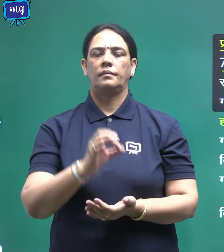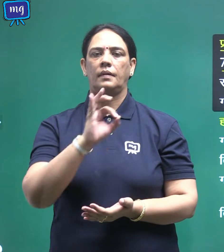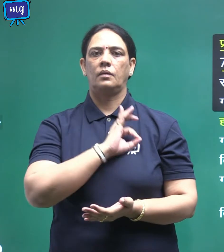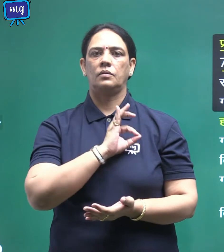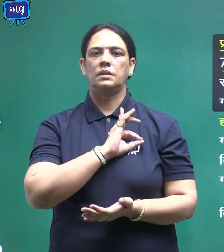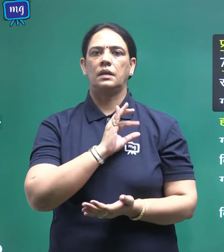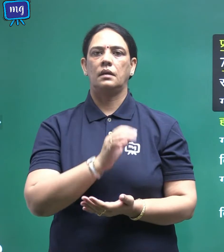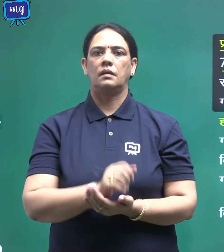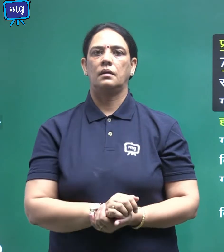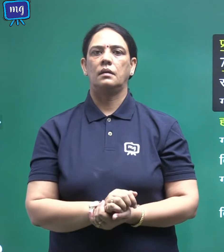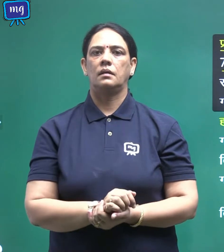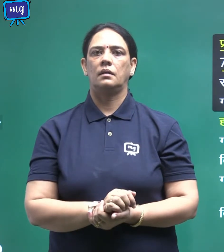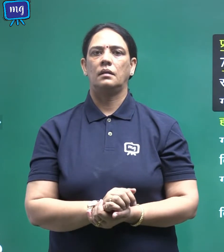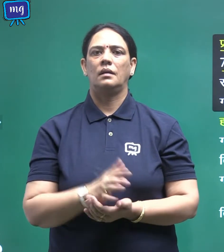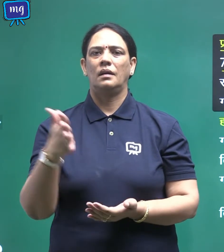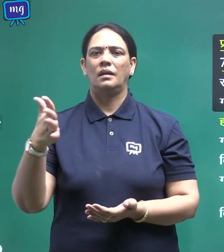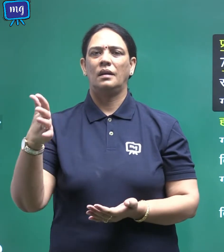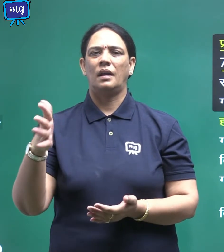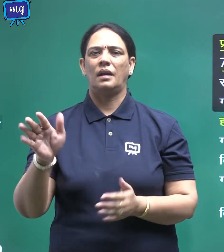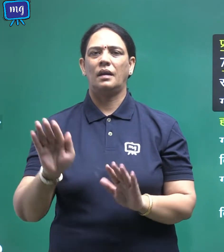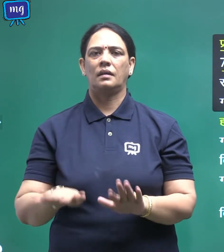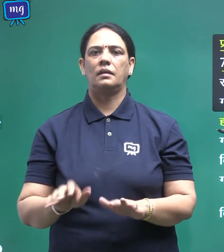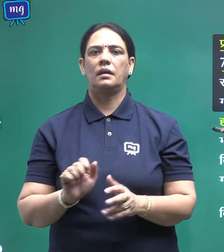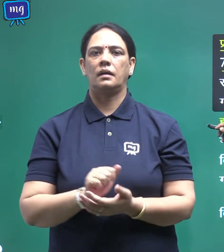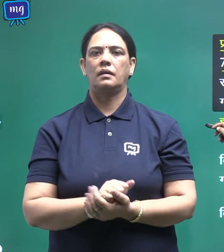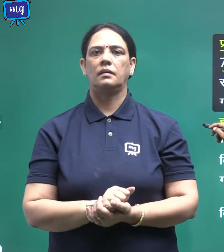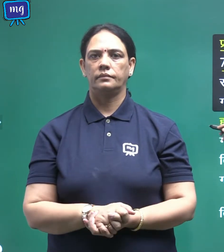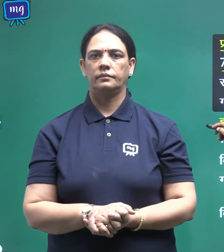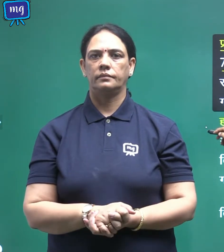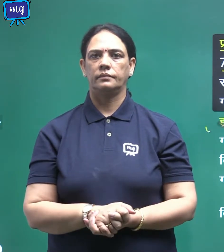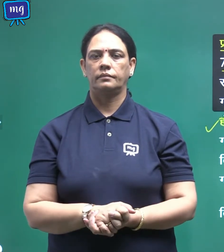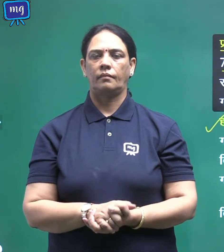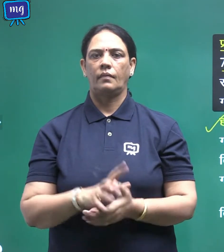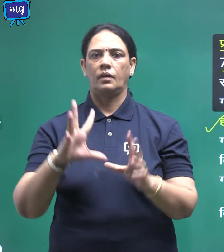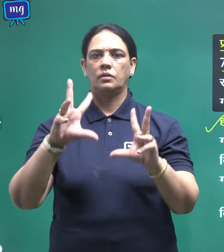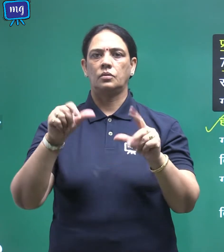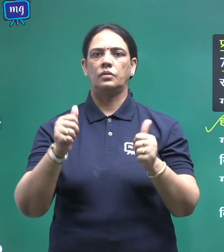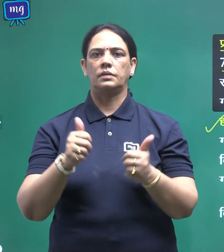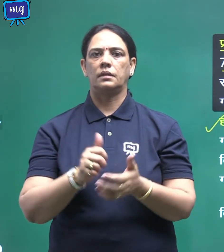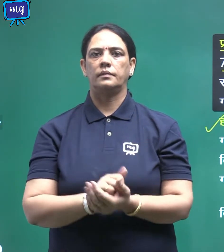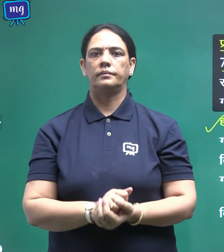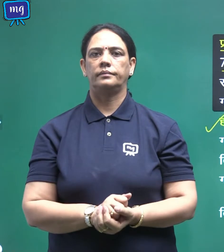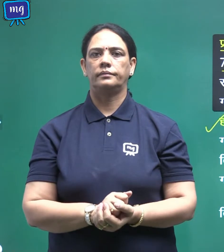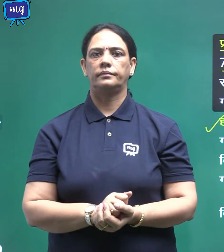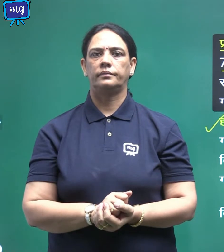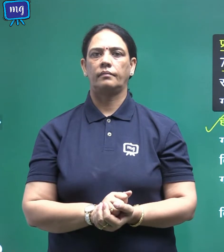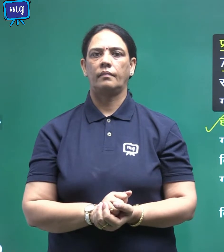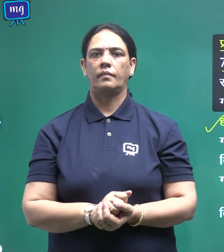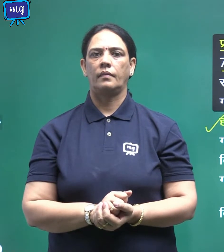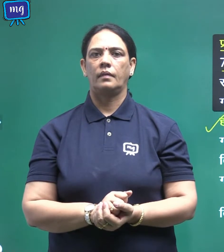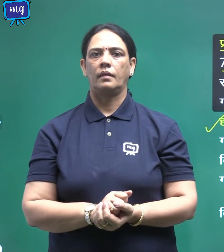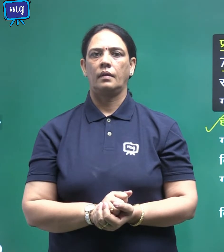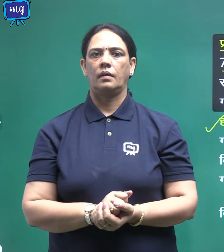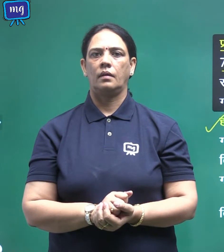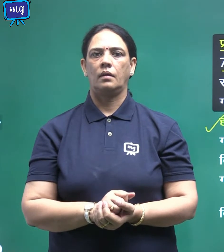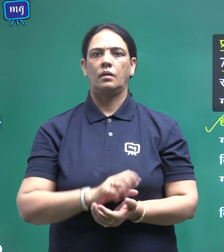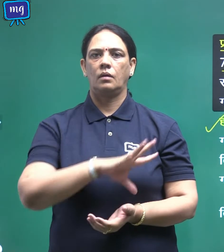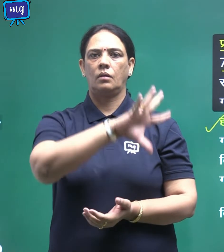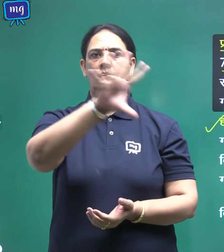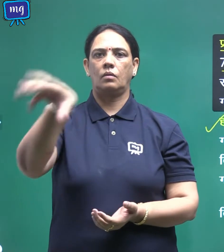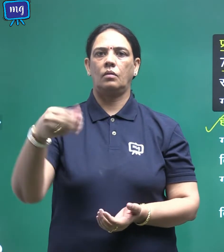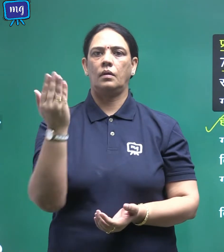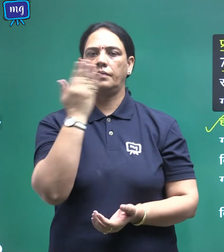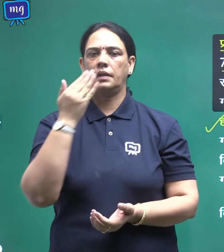रुचि नहीं रखते हैं? हल, कुल विद्यार्थी